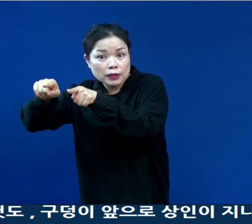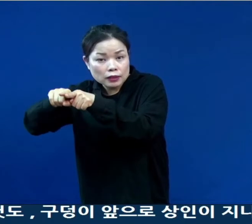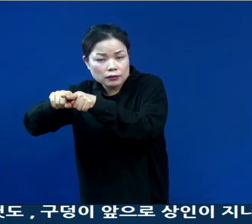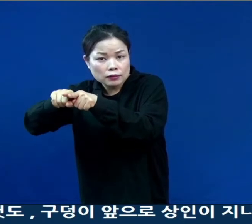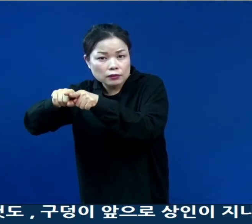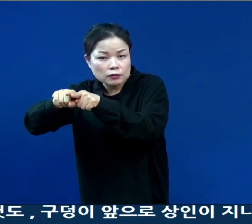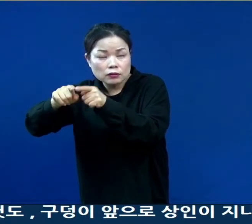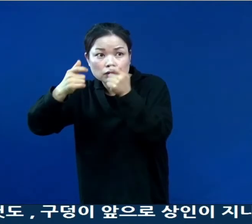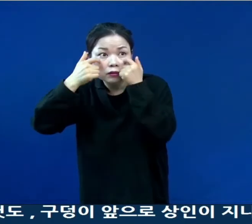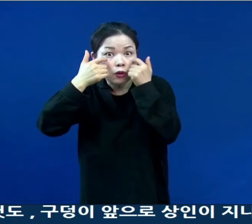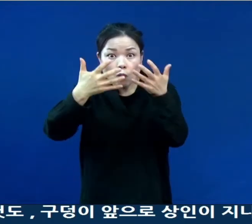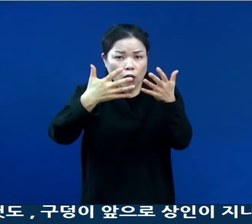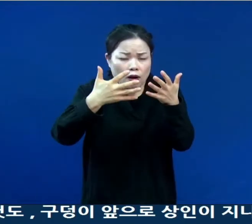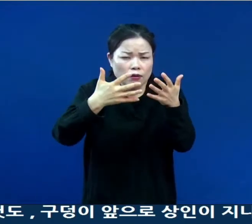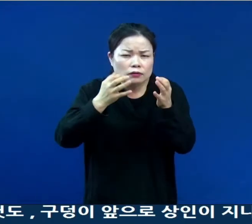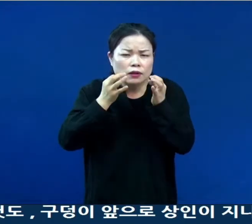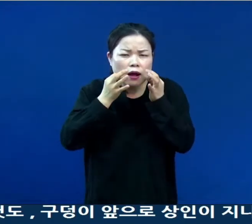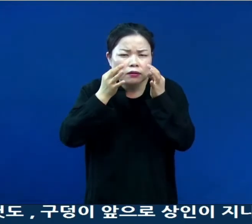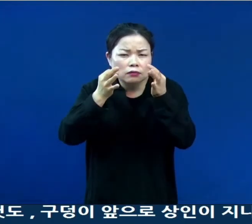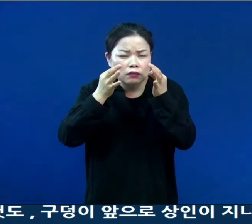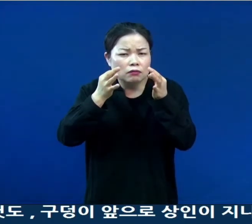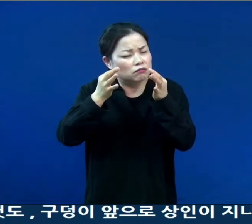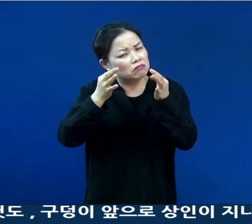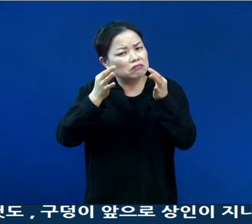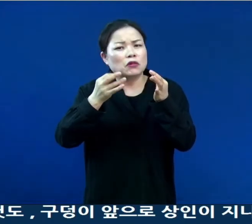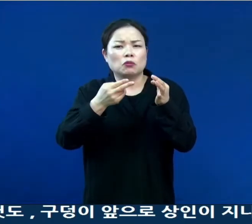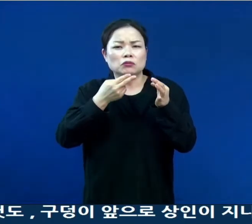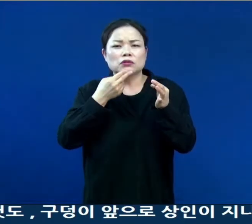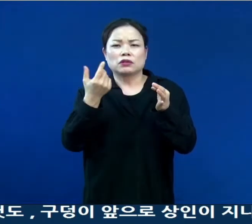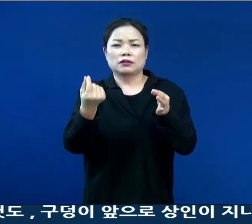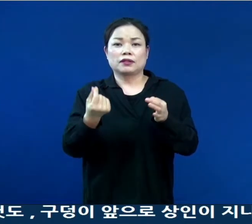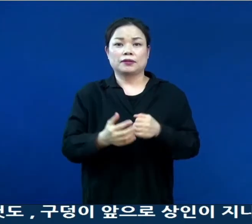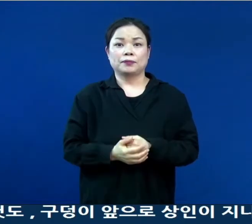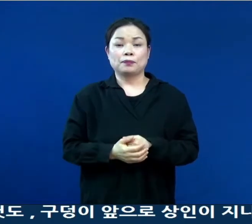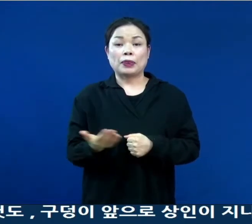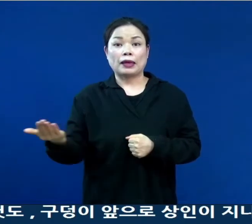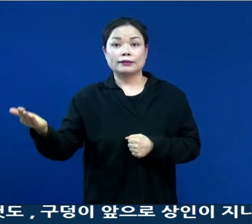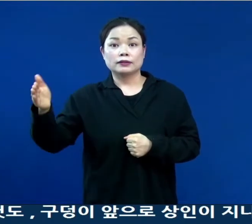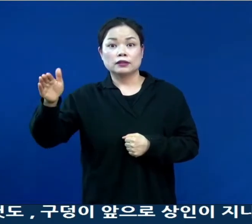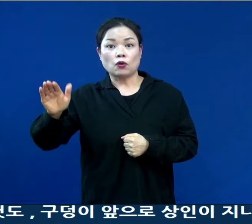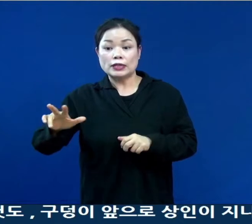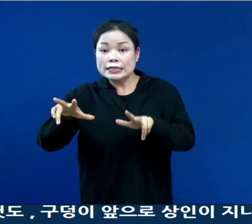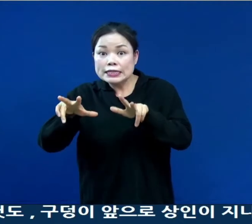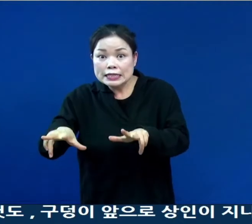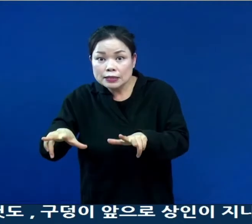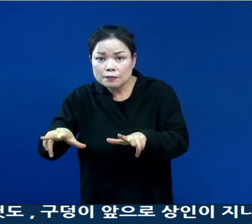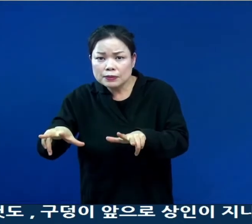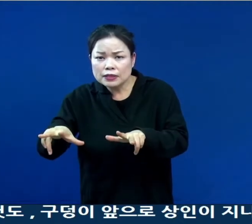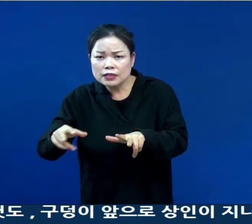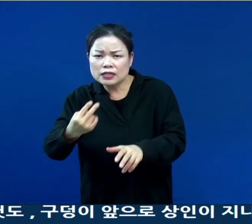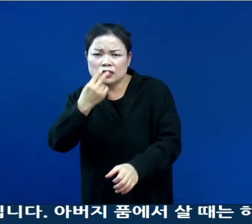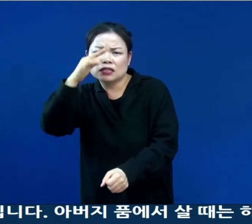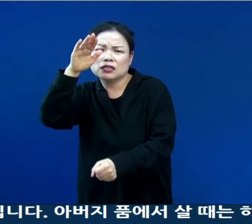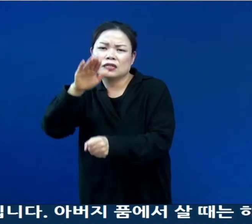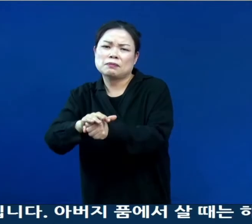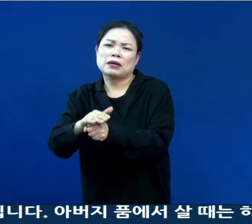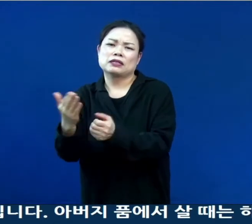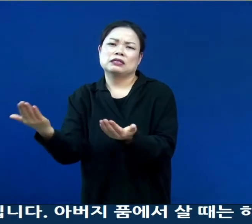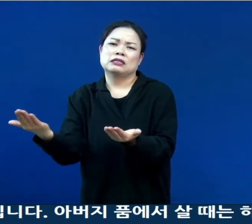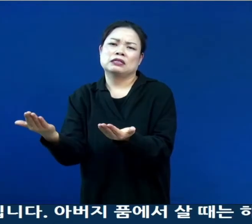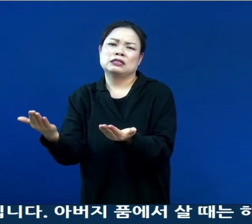그렇게 생생하지도 간절하지도 않았을 것입니다. 그런데 지금 이 기가 막힌